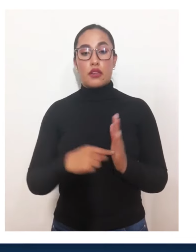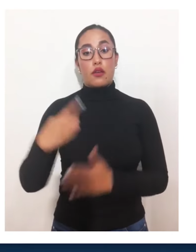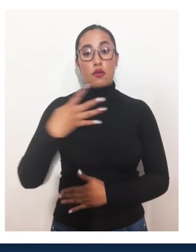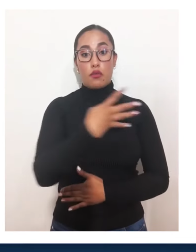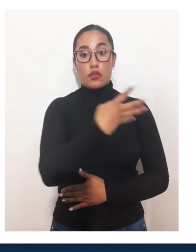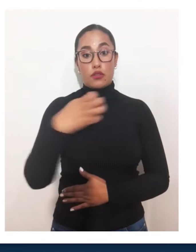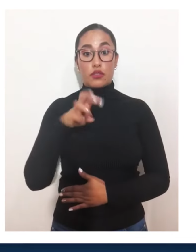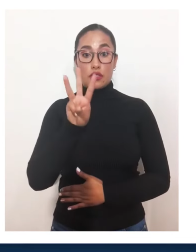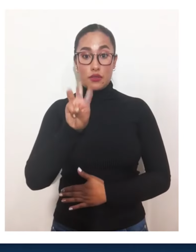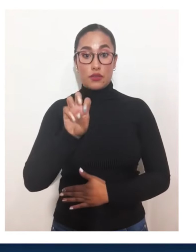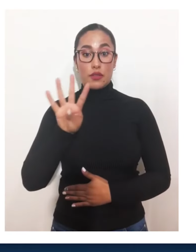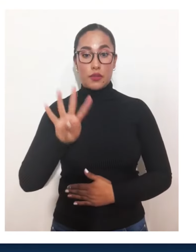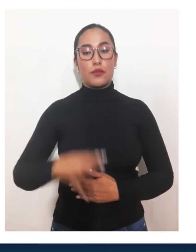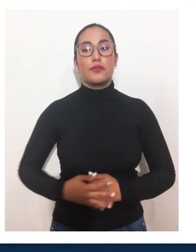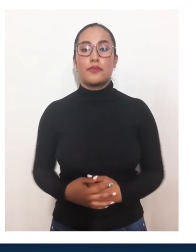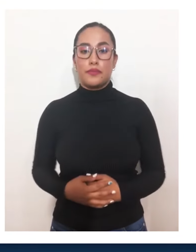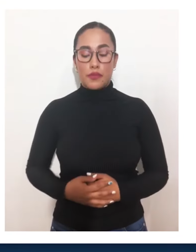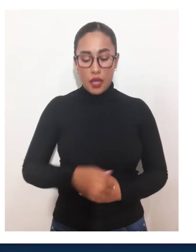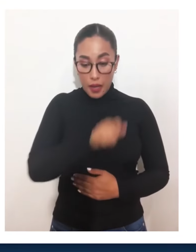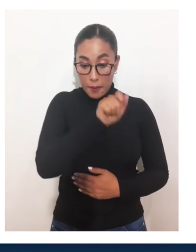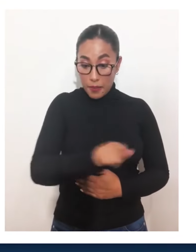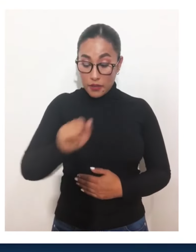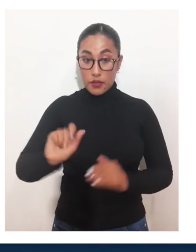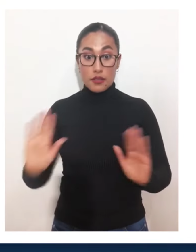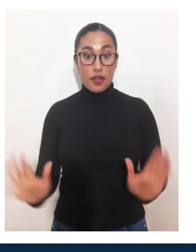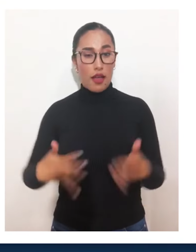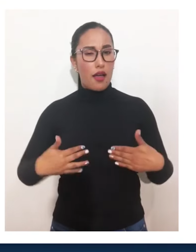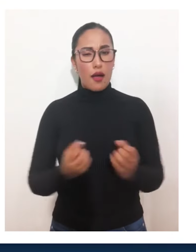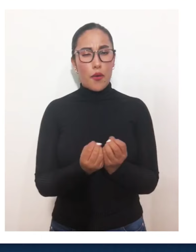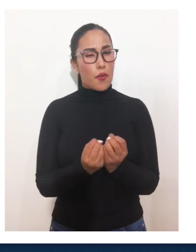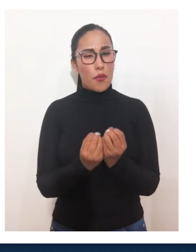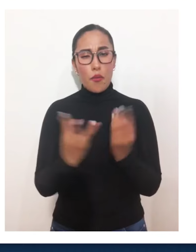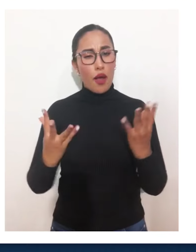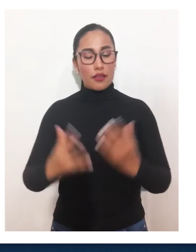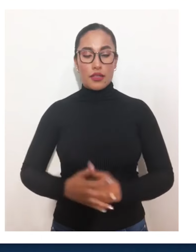38.484. Número de personas recuperadas,